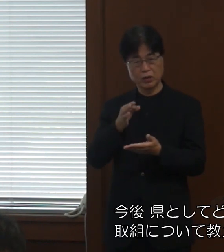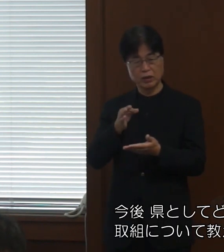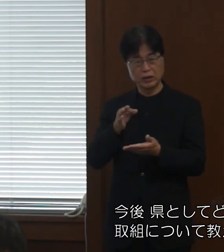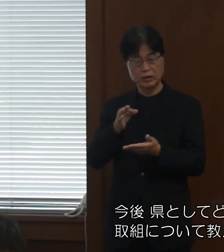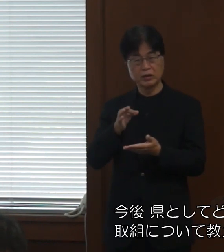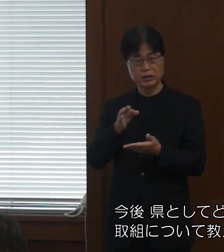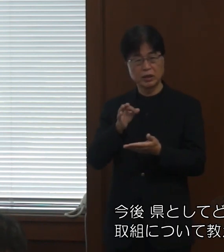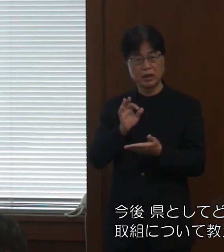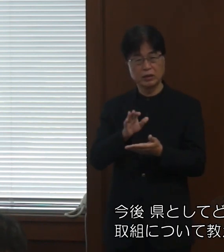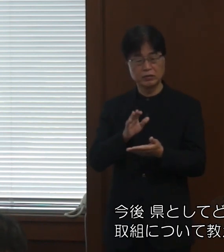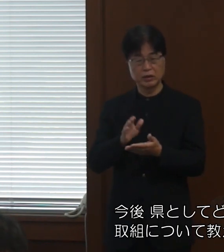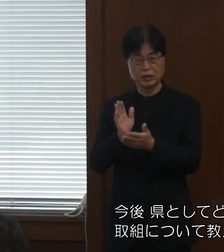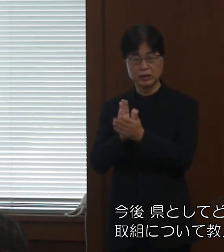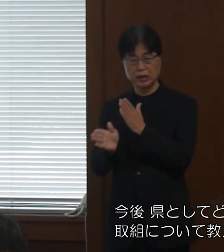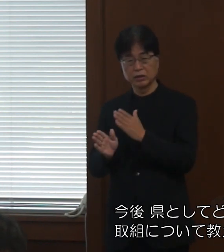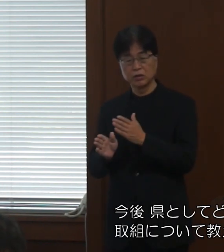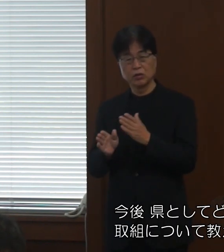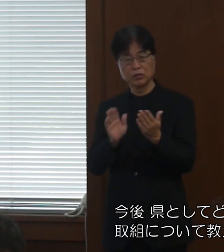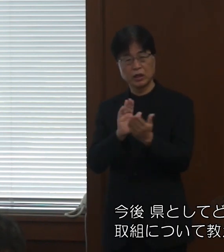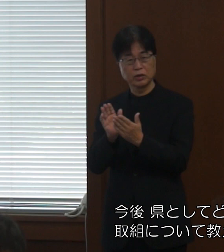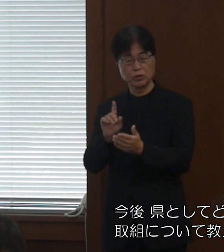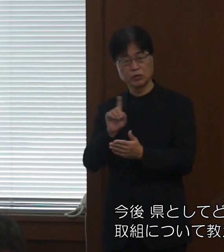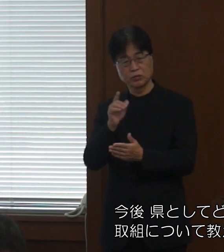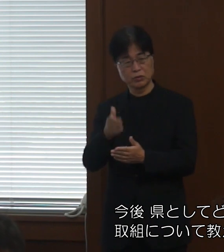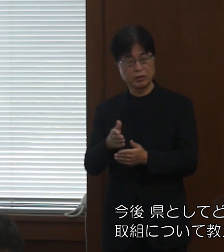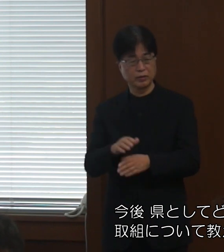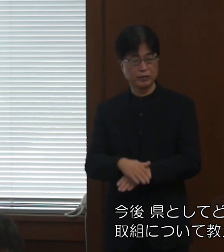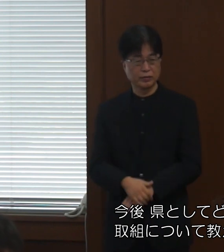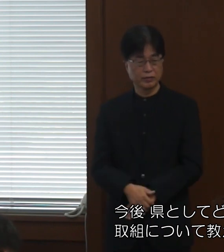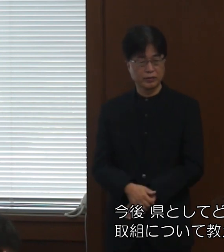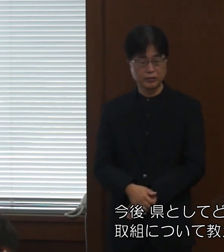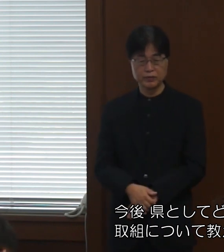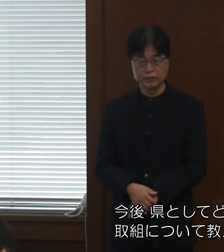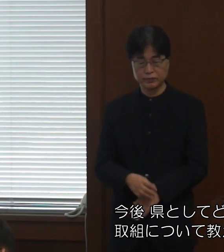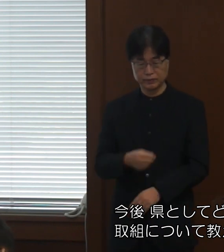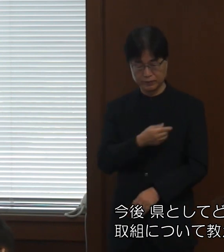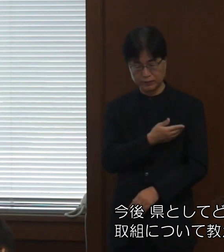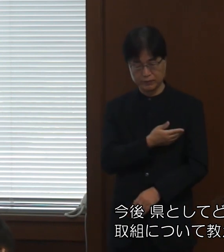その県としてどういう対応していくの取り組みについて教えてください